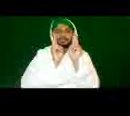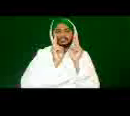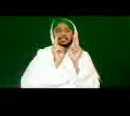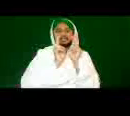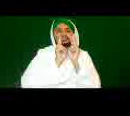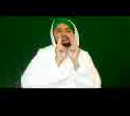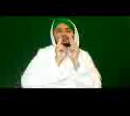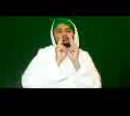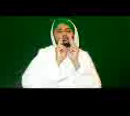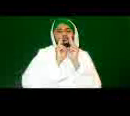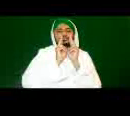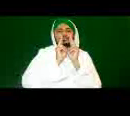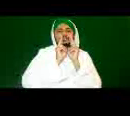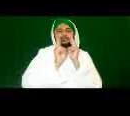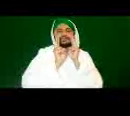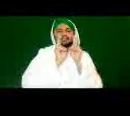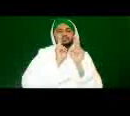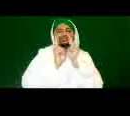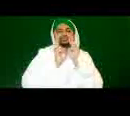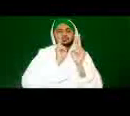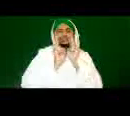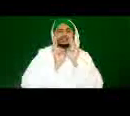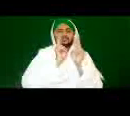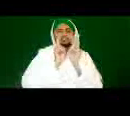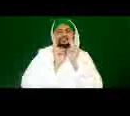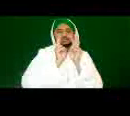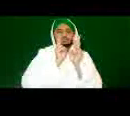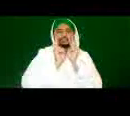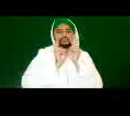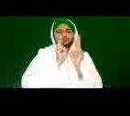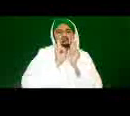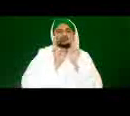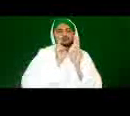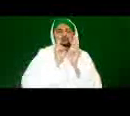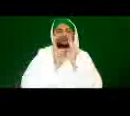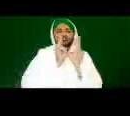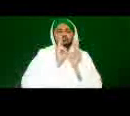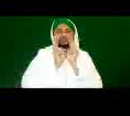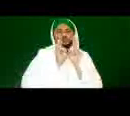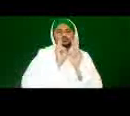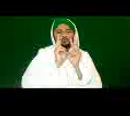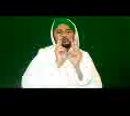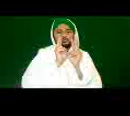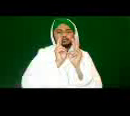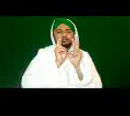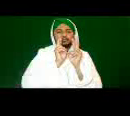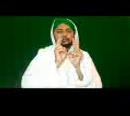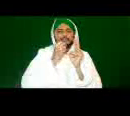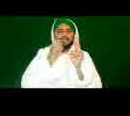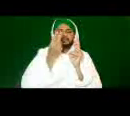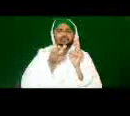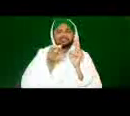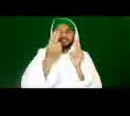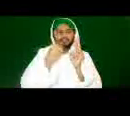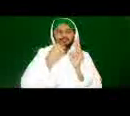لے لیں اور اس کو ہونٹ کے قریب لا کر آگے پیچھے یوں کر دیں. گفتگو، گفتگو میں ہوتا ہے نا آپ بات کریں گے تو وہ بھی کریں